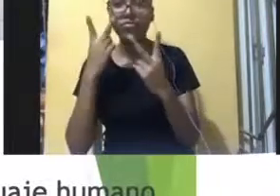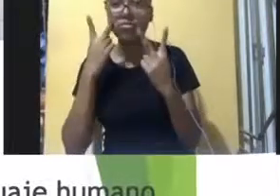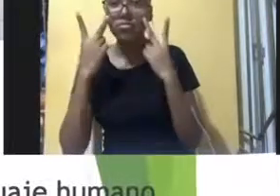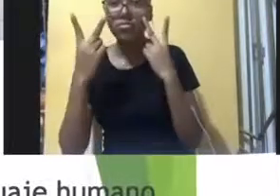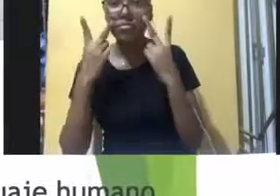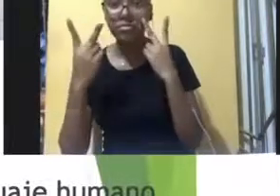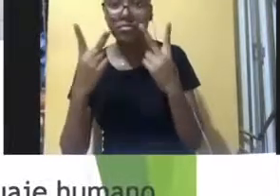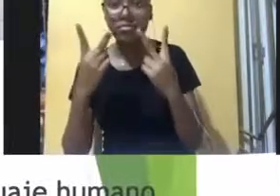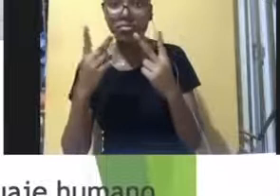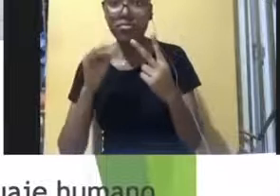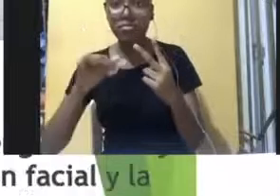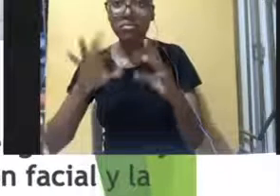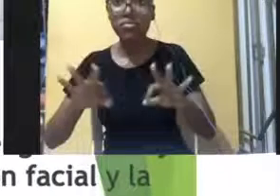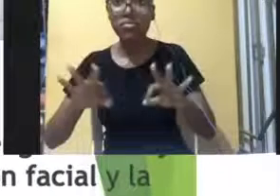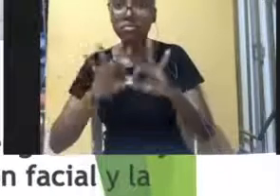tengamos presente.